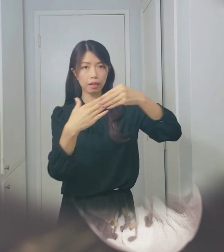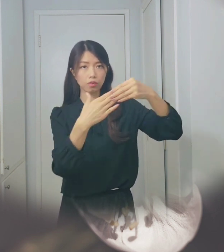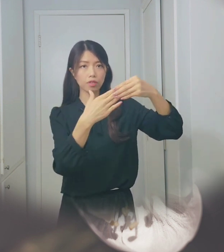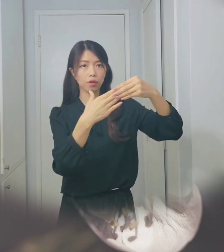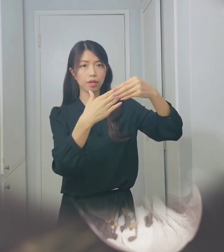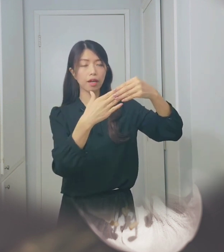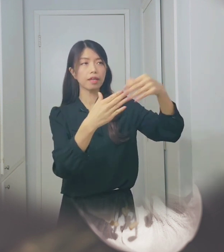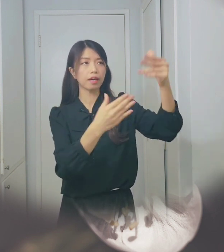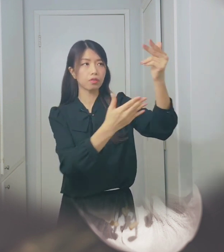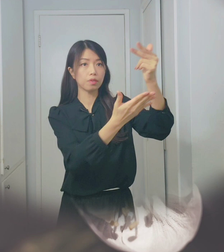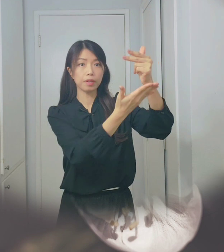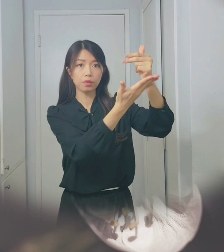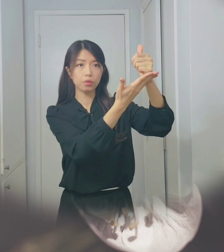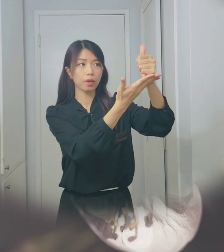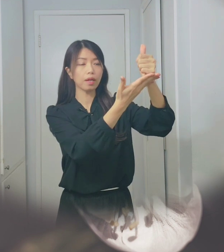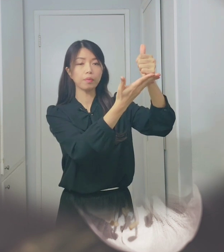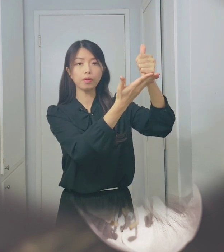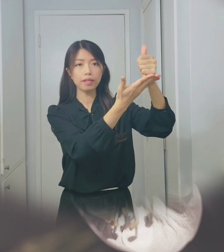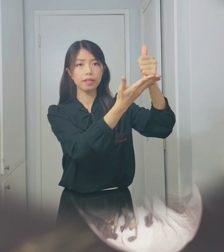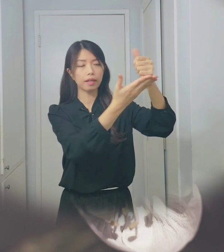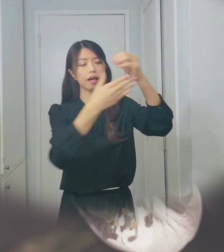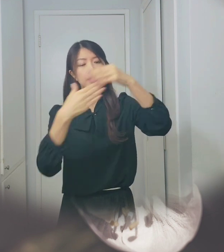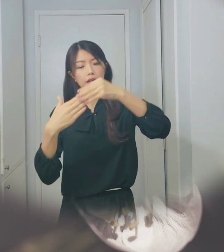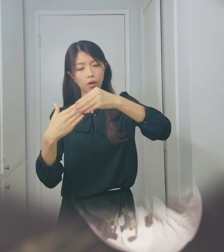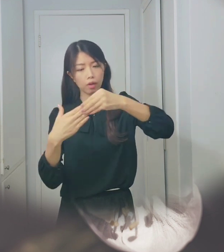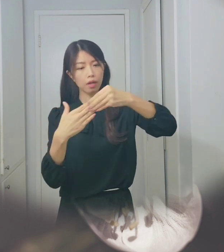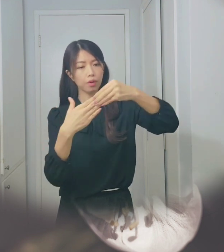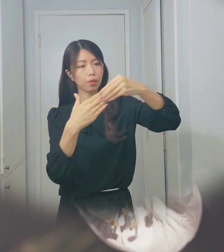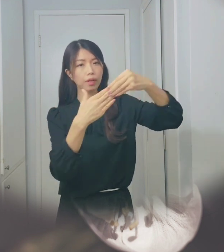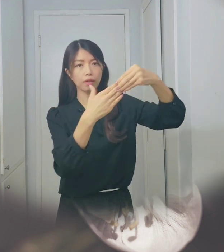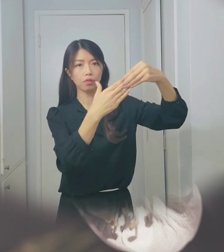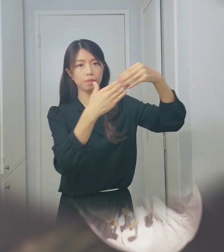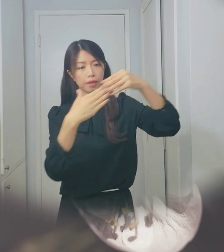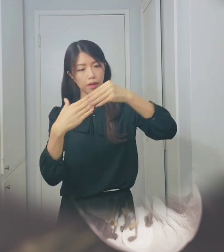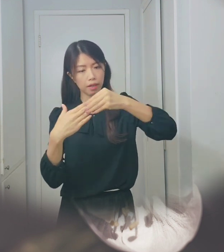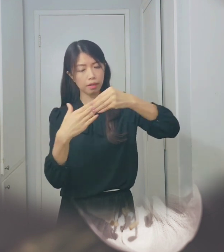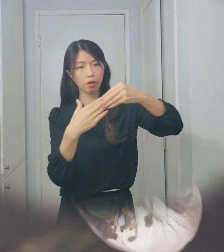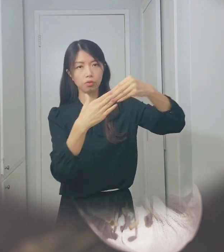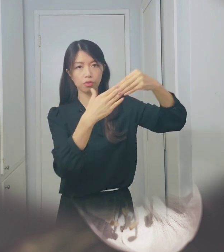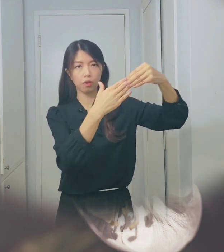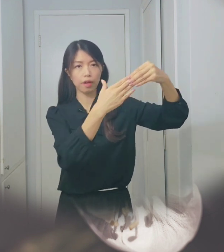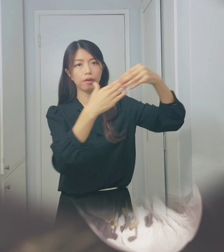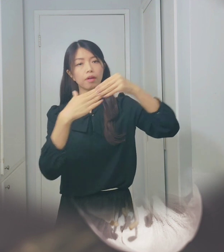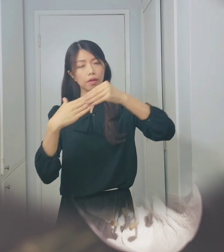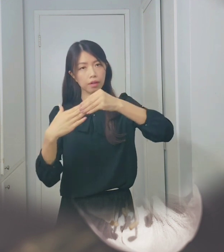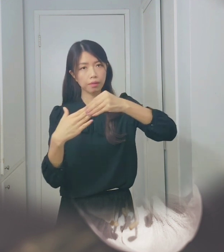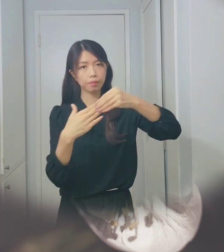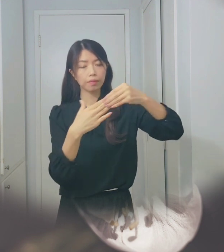주님이 나를 이끌어 주시는 거니까 제가 아까 주님을 이쪽에 표현을 했으니까 이렇게 위로 당겨주시면 돼요. 이끌어 주는